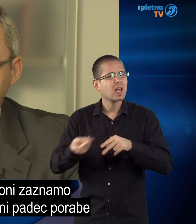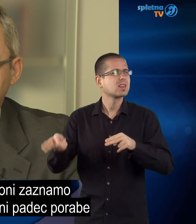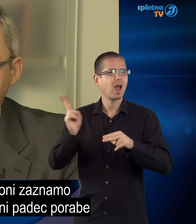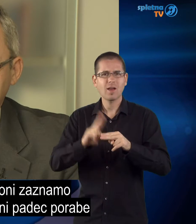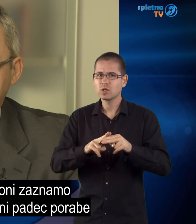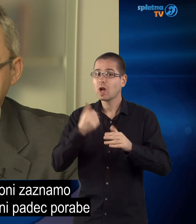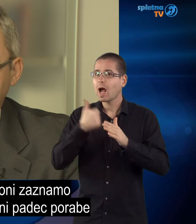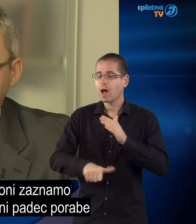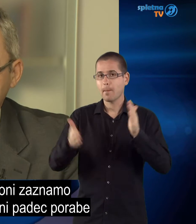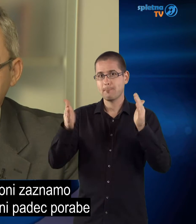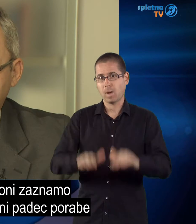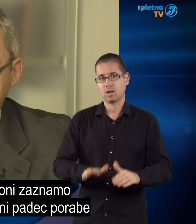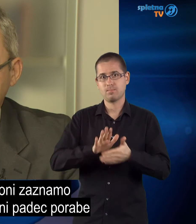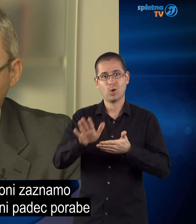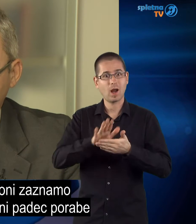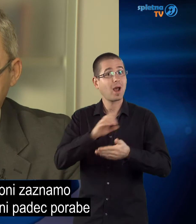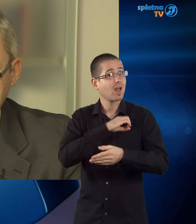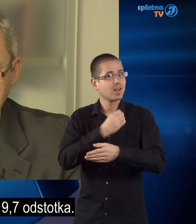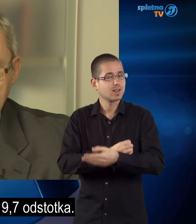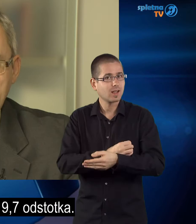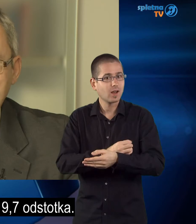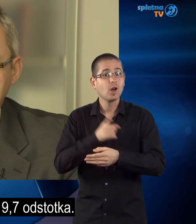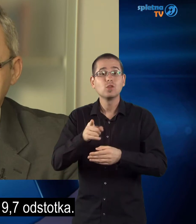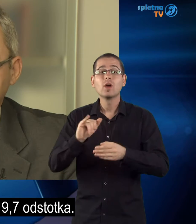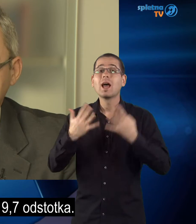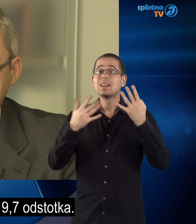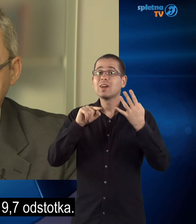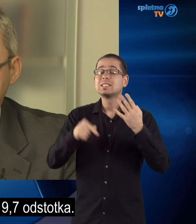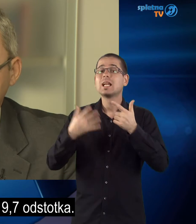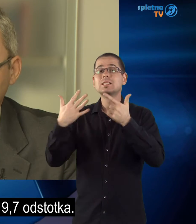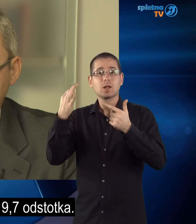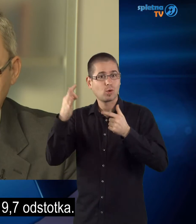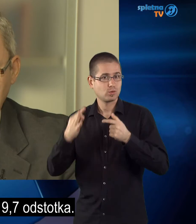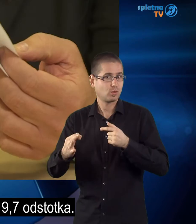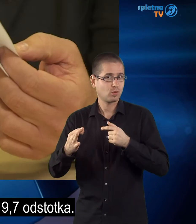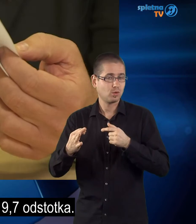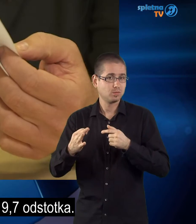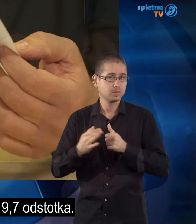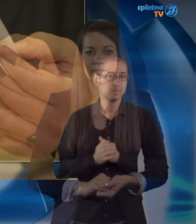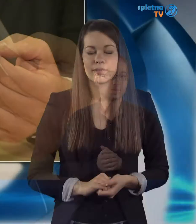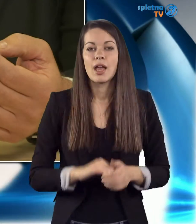največji enkratni padec porabe energije, in sicer 9,7%.